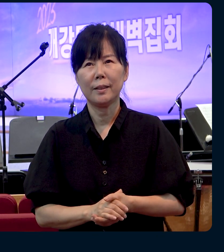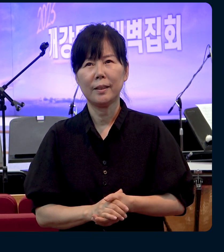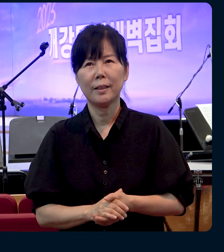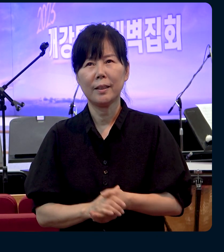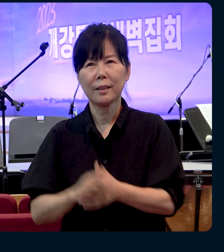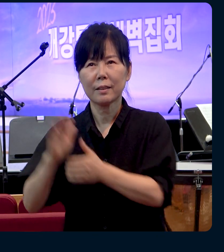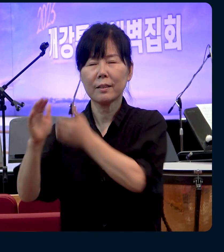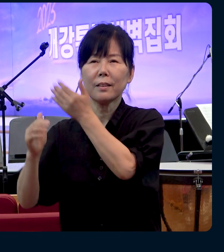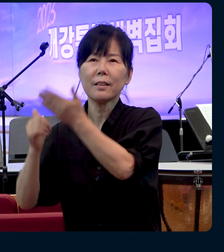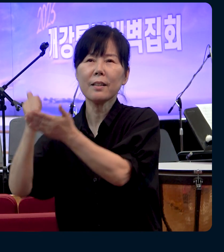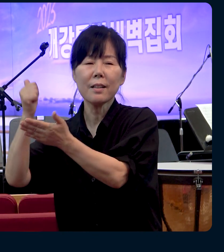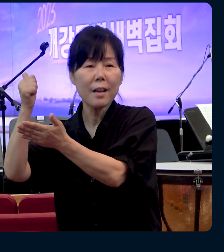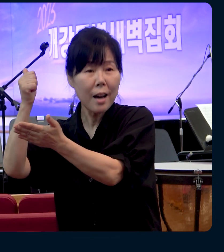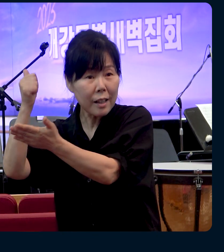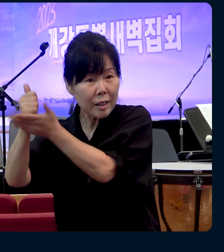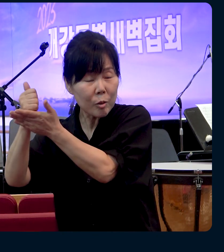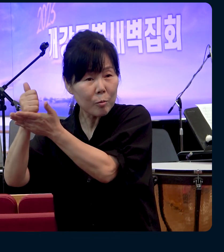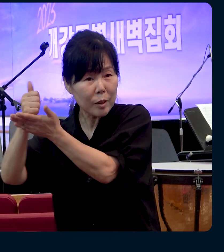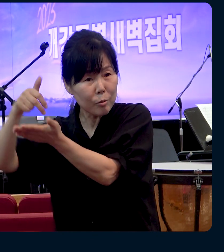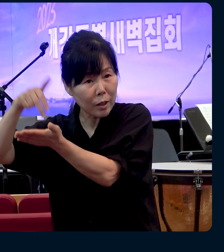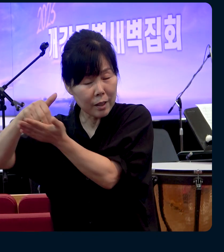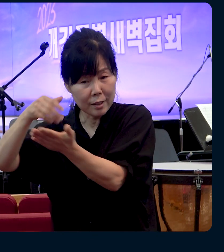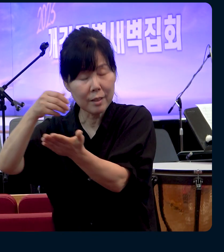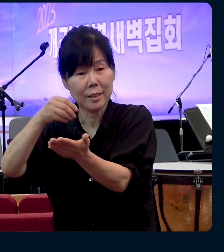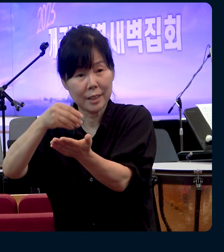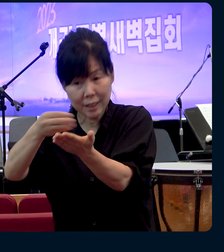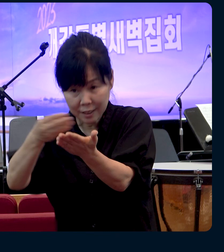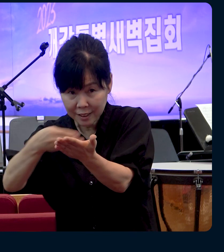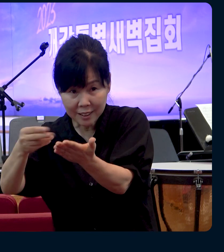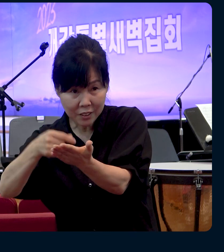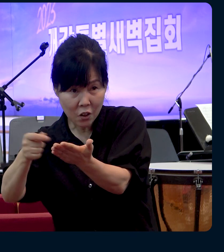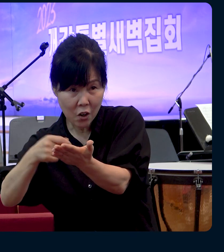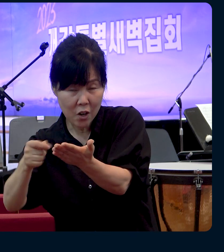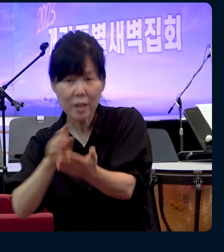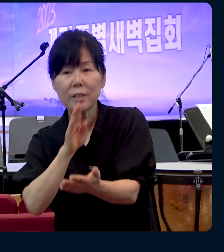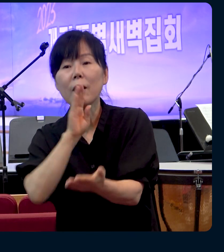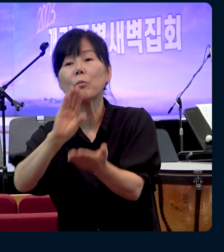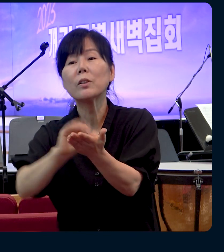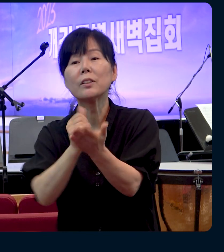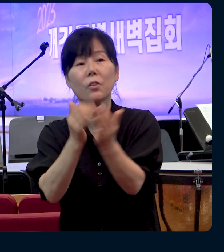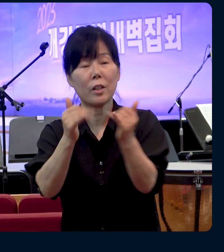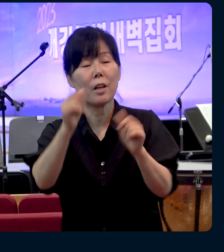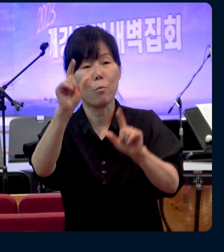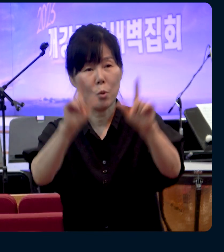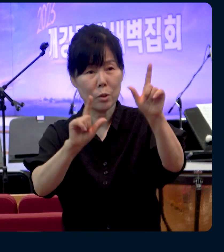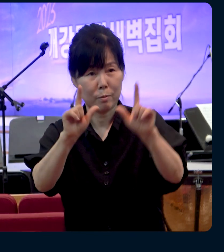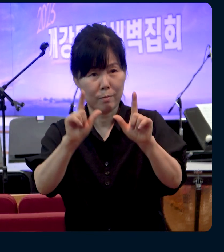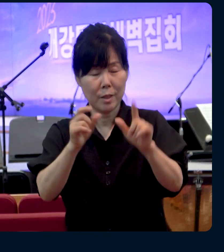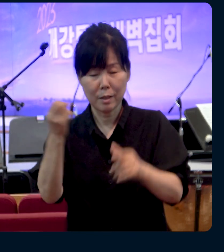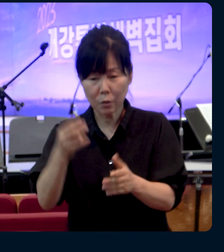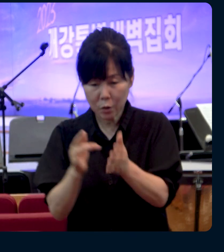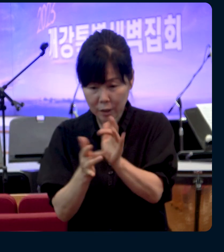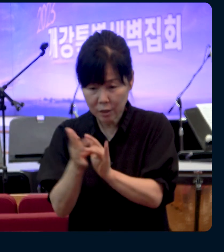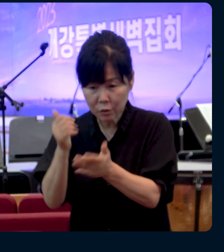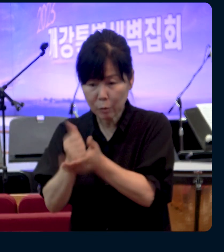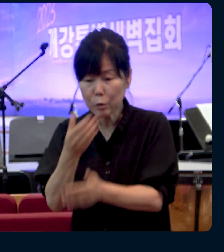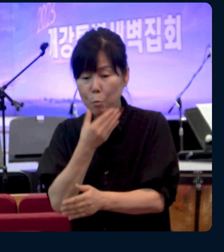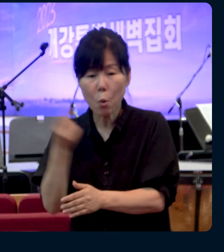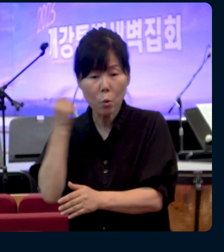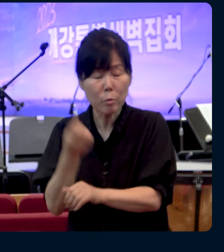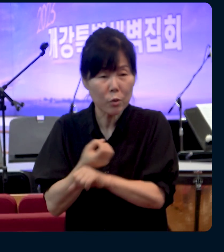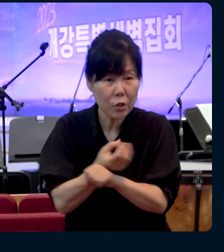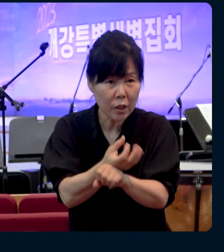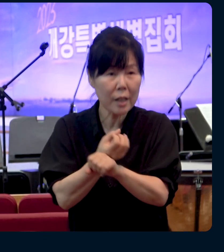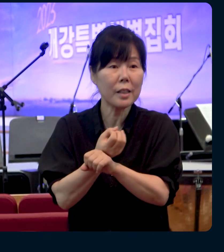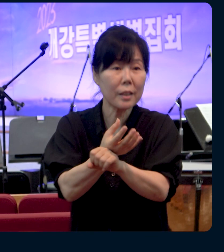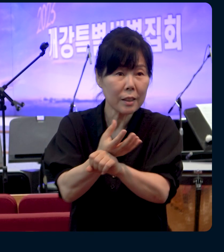거예요. 그때 이미 우리 하나님이 그리셨던 그 참된 그리스도의 그 그림, 우리